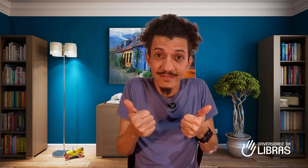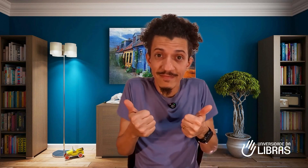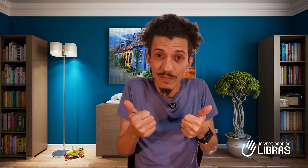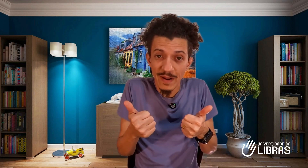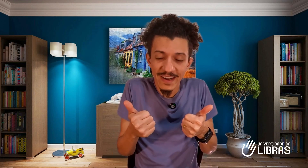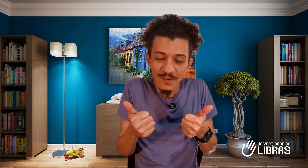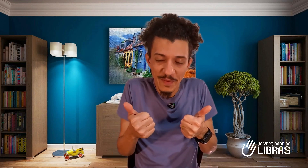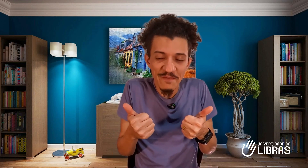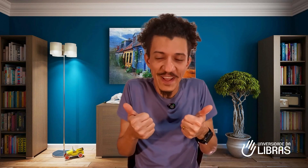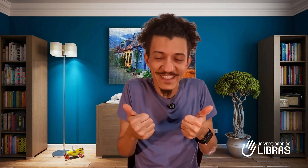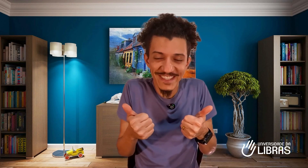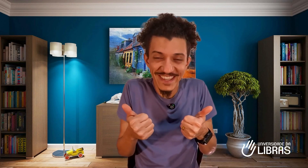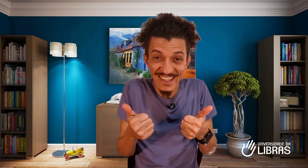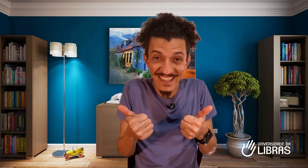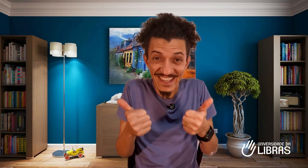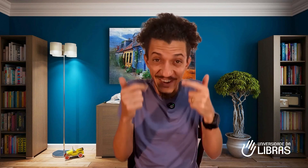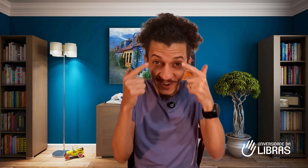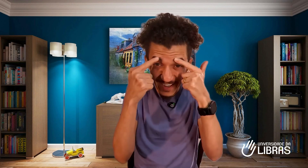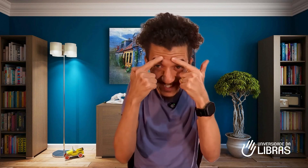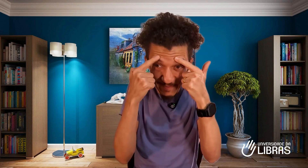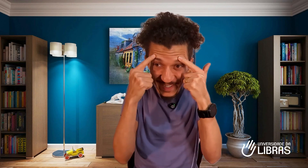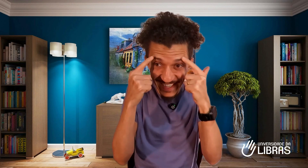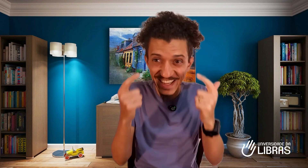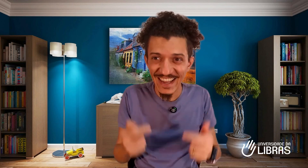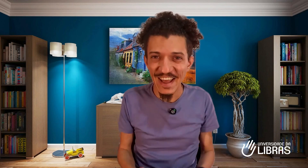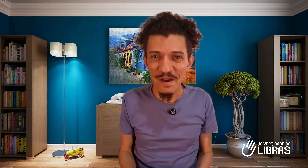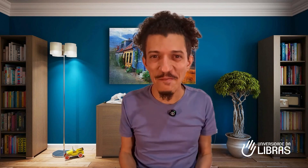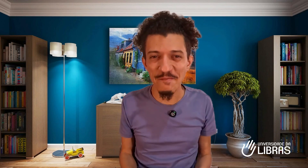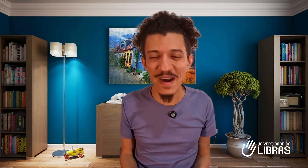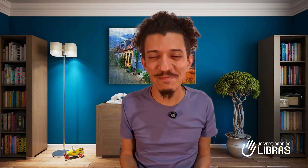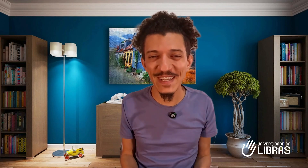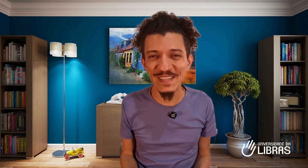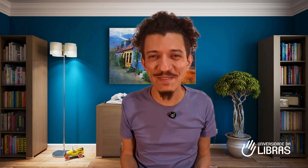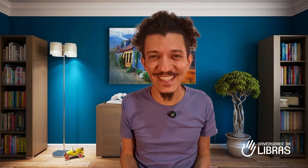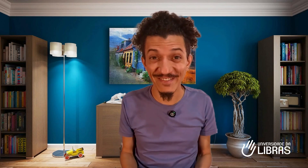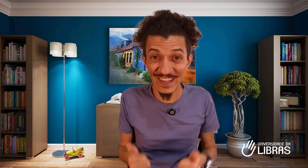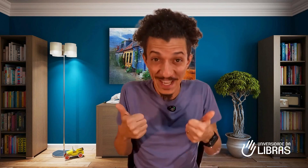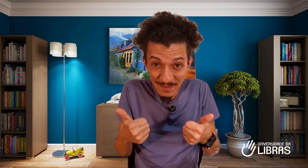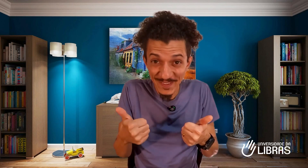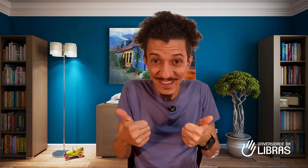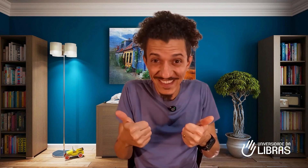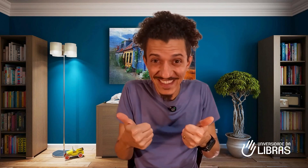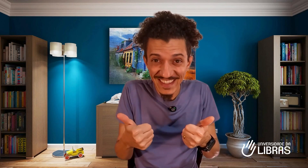Para trás não, para frente nesse caso aqui. Coloca a sobrancelha mais para cima assim, percebe?